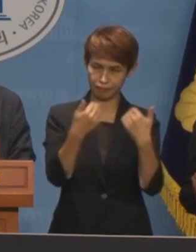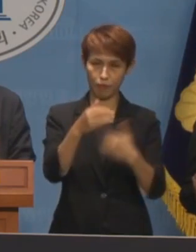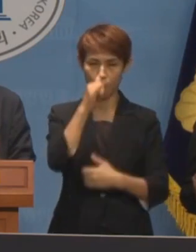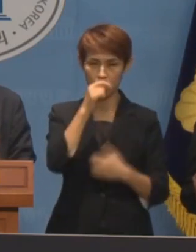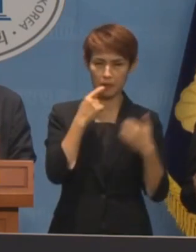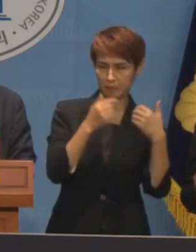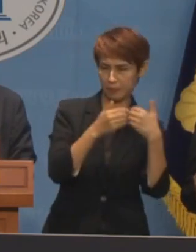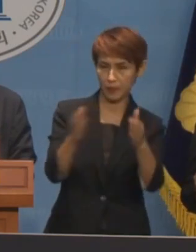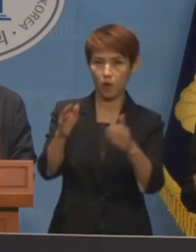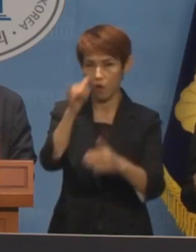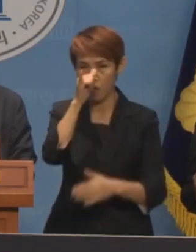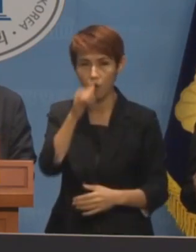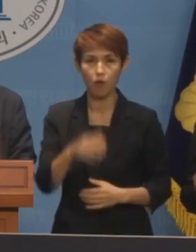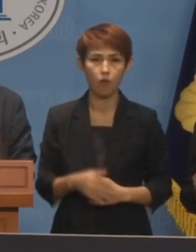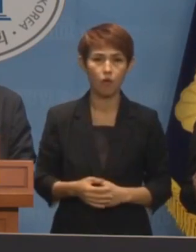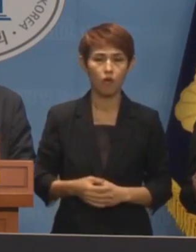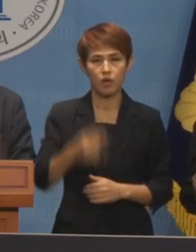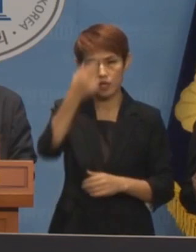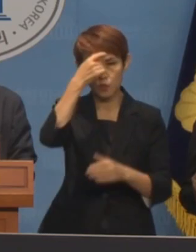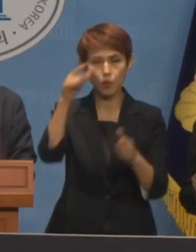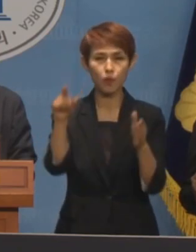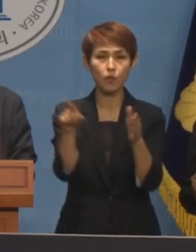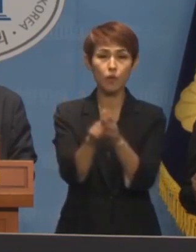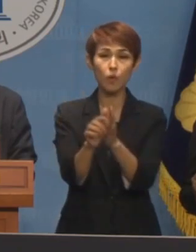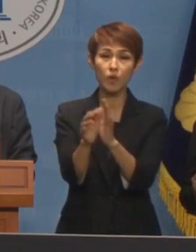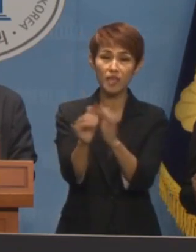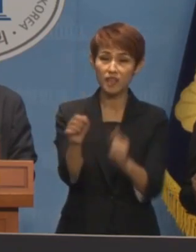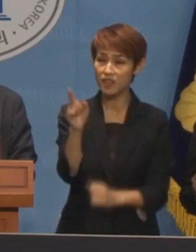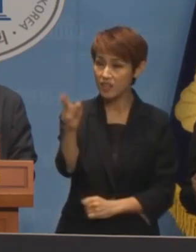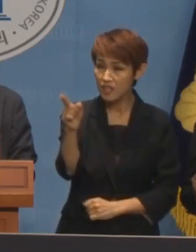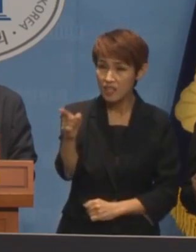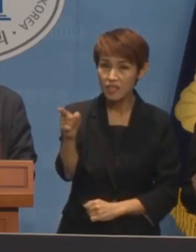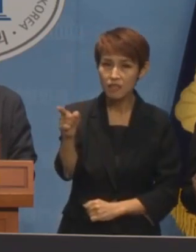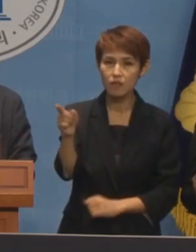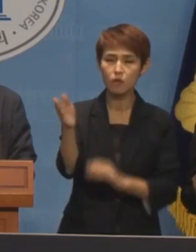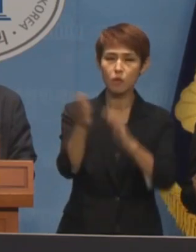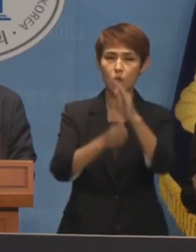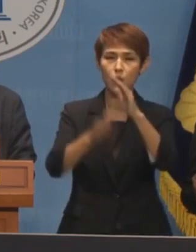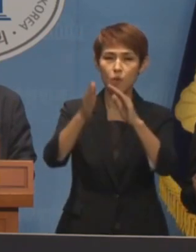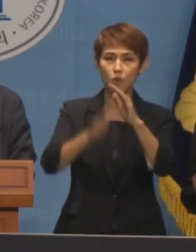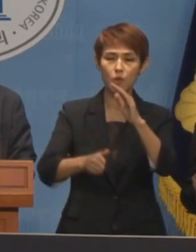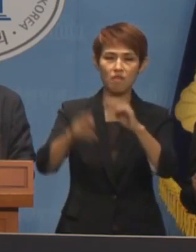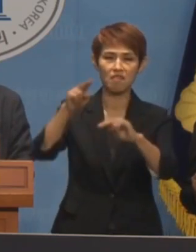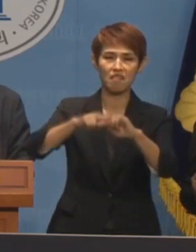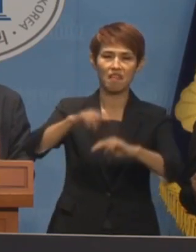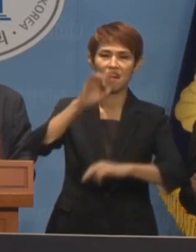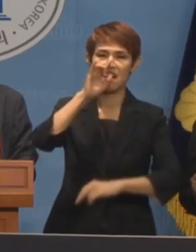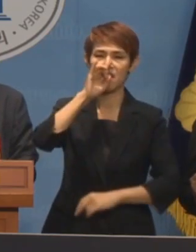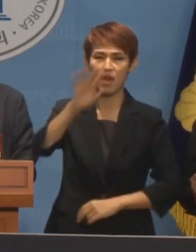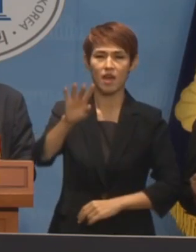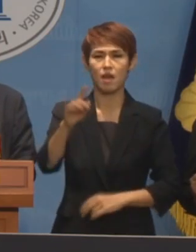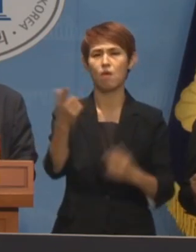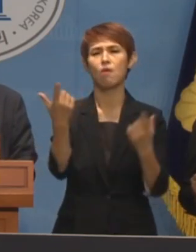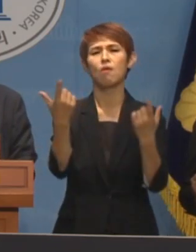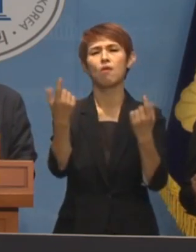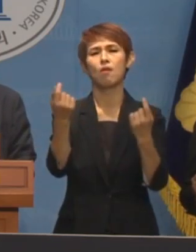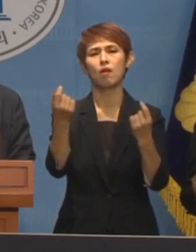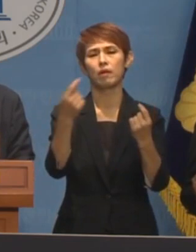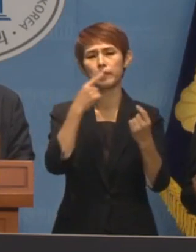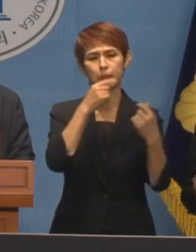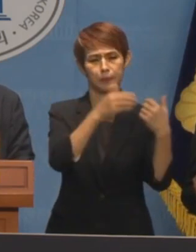사냥하듯이 마치 기독교인들은 공직을 수행할 수 없는 부적격자인